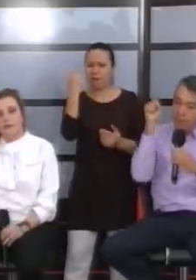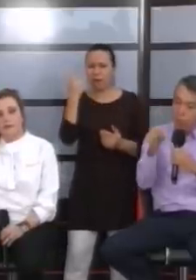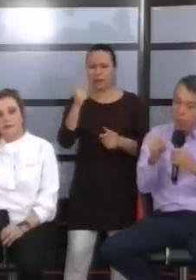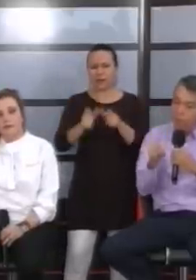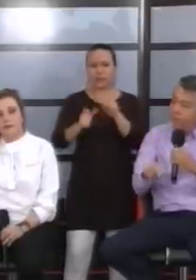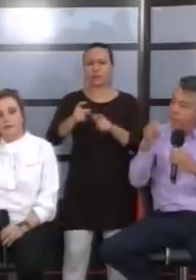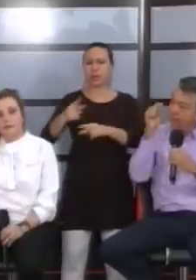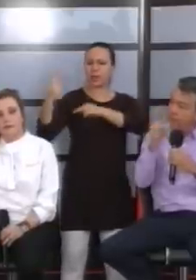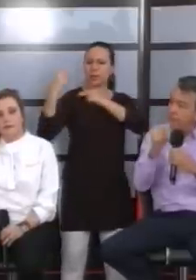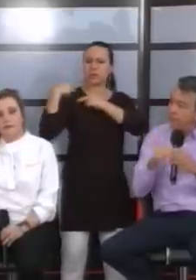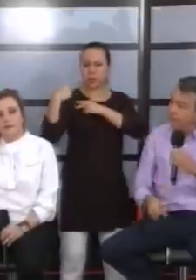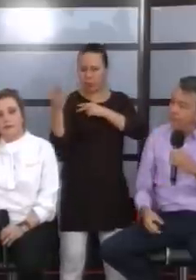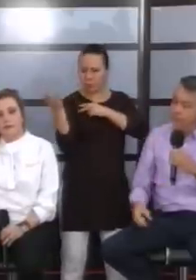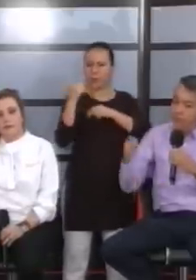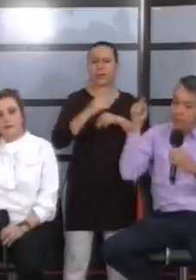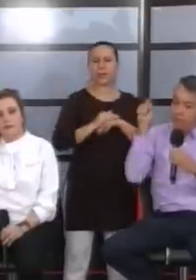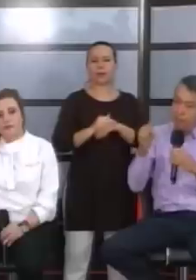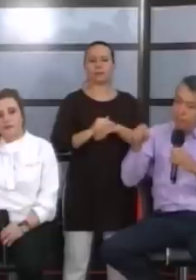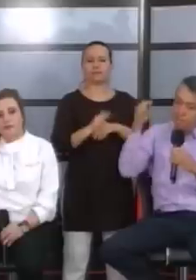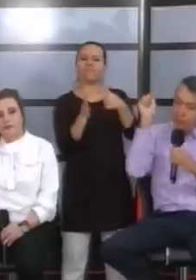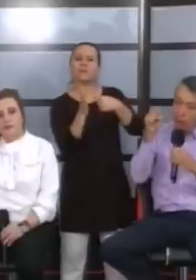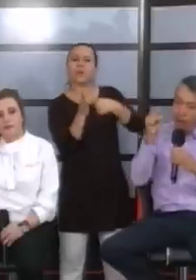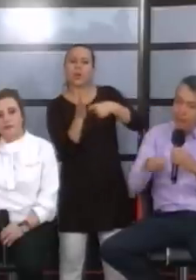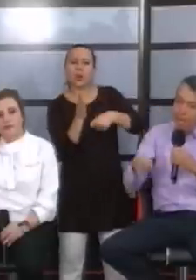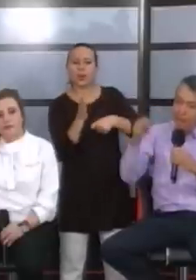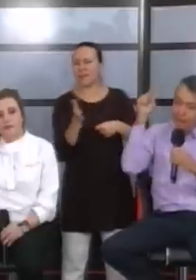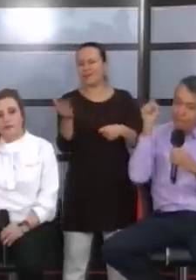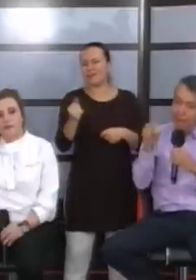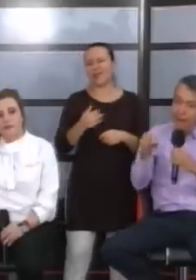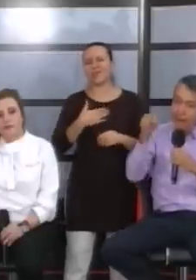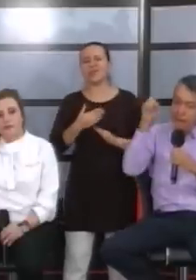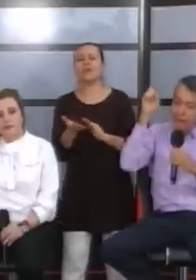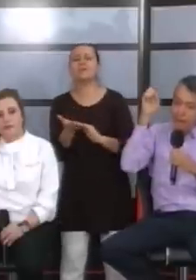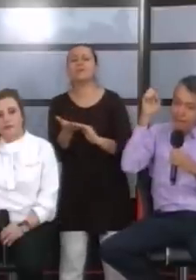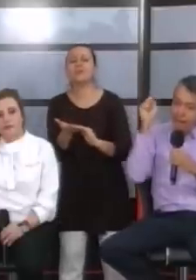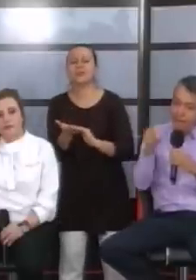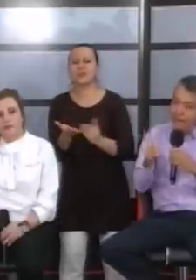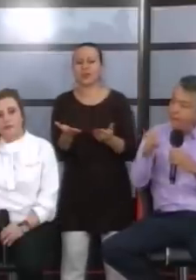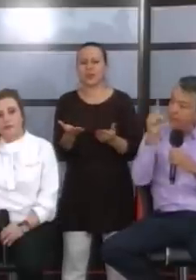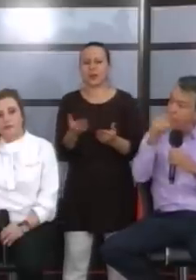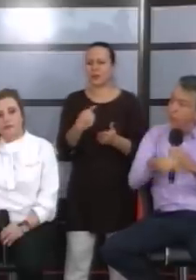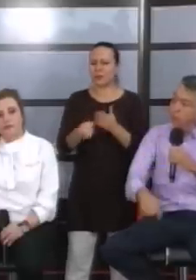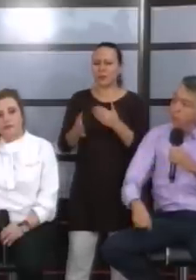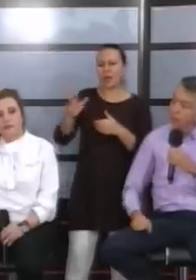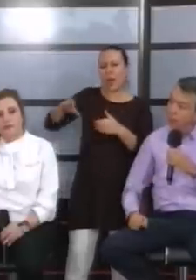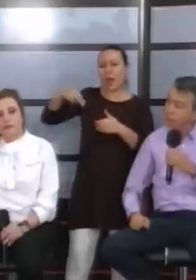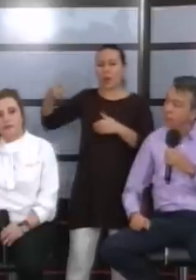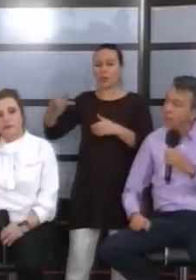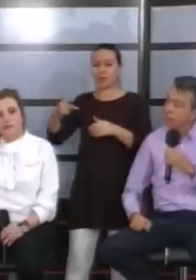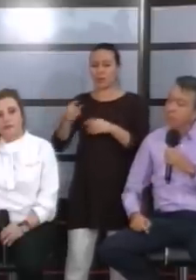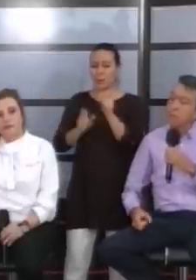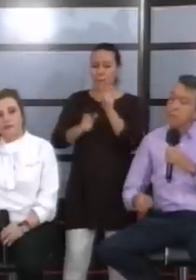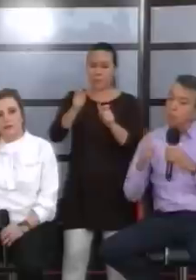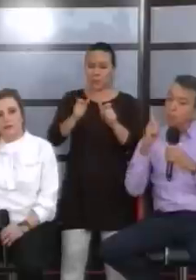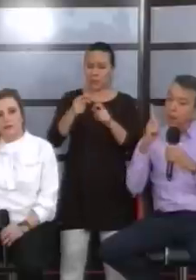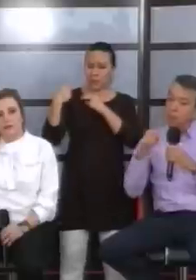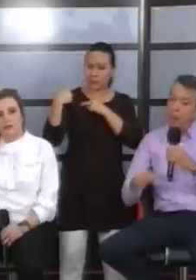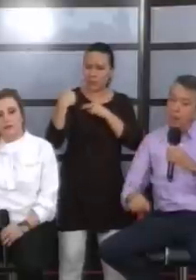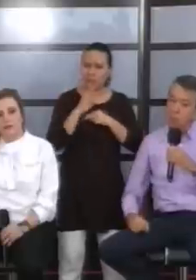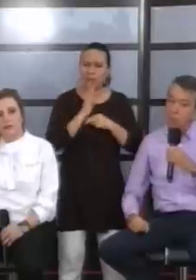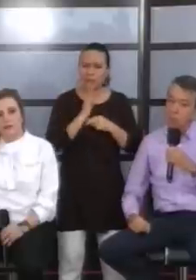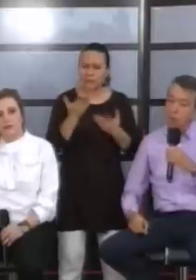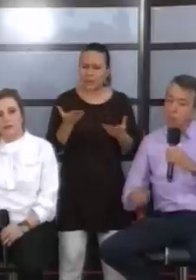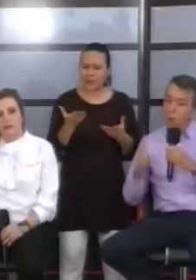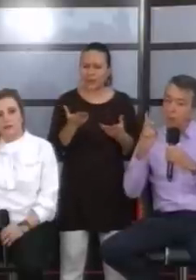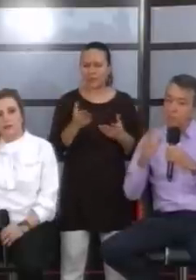contratistas responsables de ese desastre y más bien va y lo repara para taparle las canalladas que hicieron esos contratistas? Es un